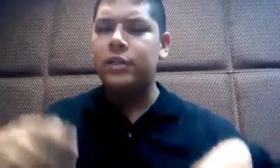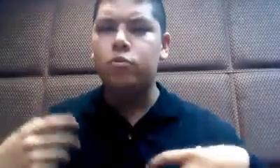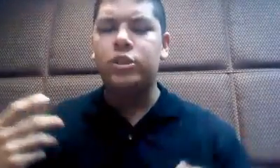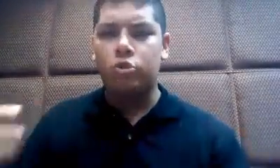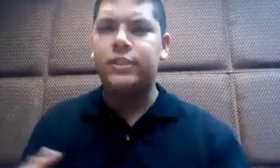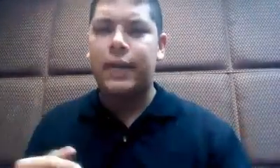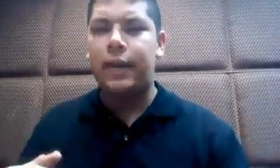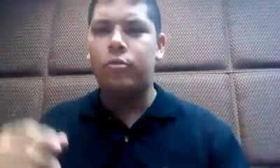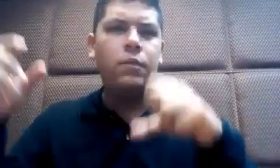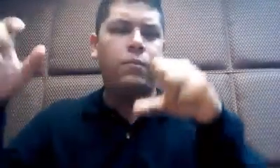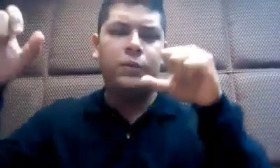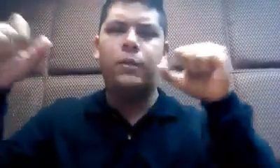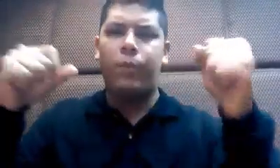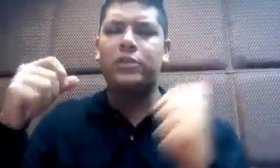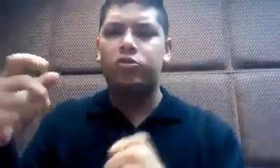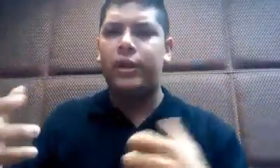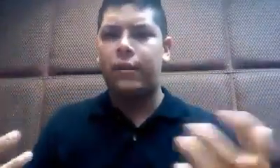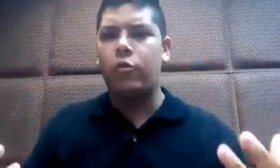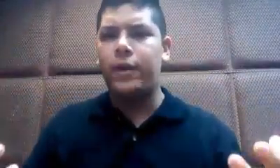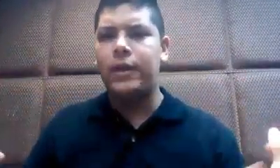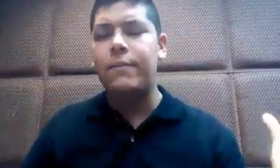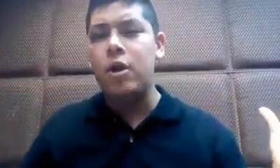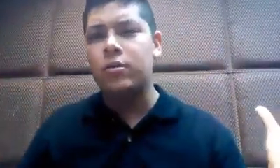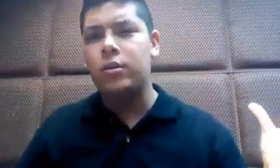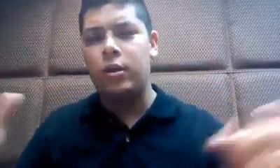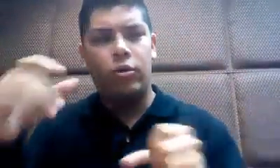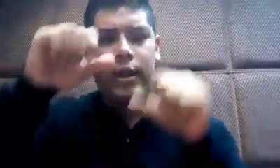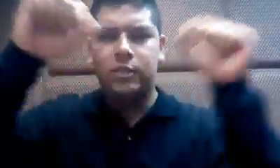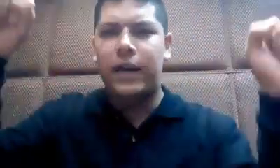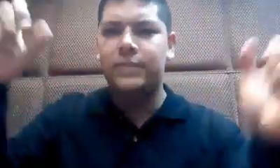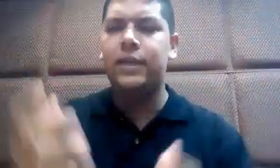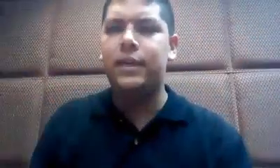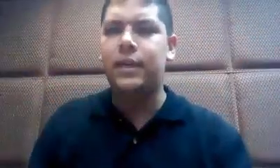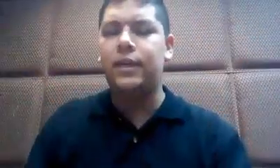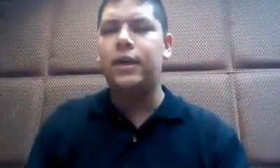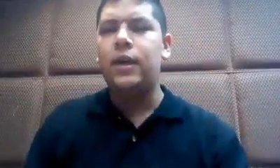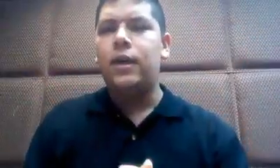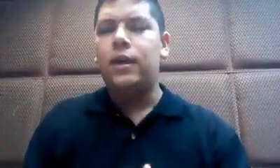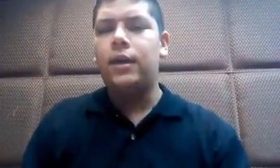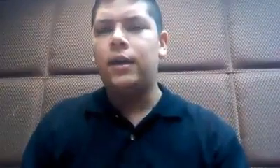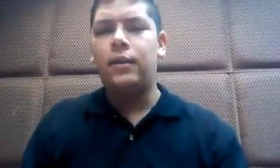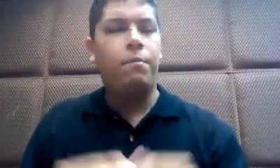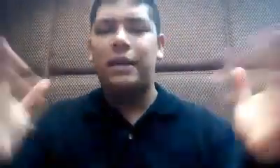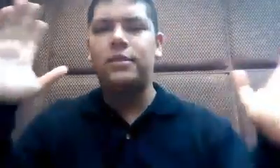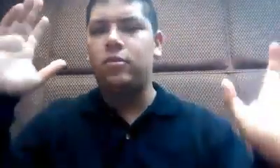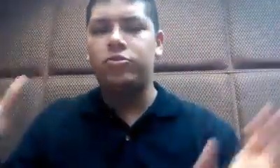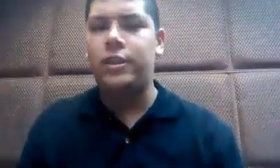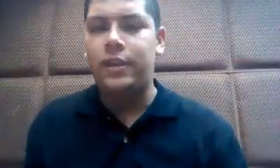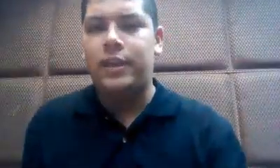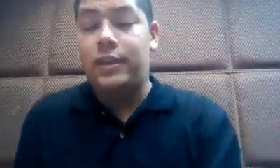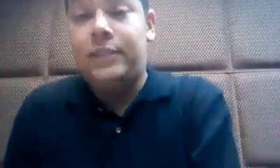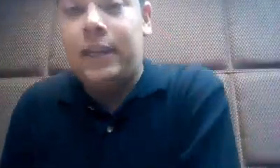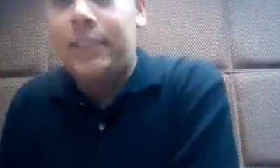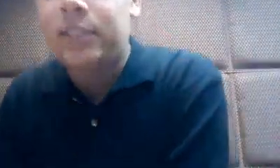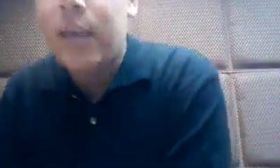muchas cosas cargando, y pues te puedes sostener muy bien del camión. Digo, de las barras ahí de plástico, no sé de qué estén hechas.